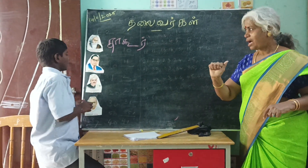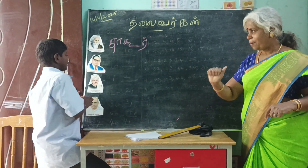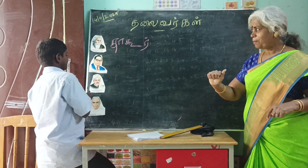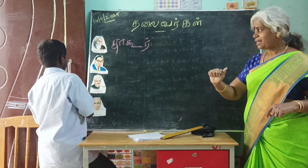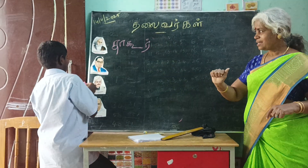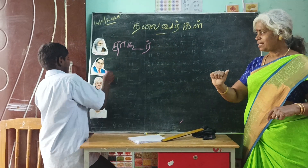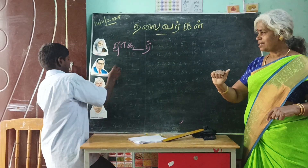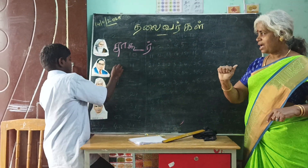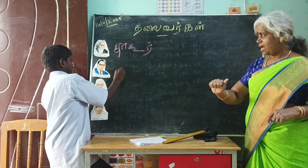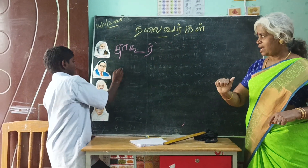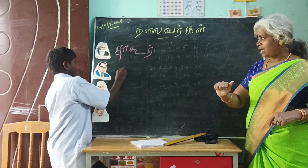அம்பேத்கர்.